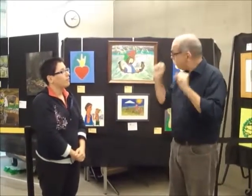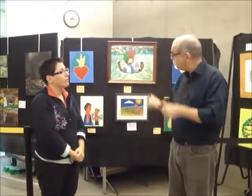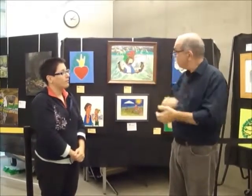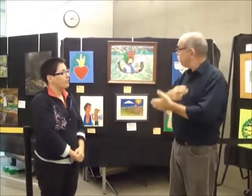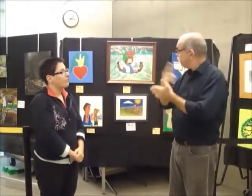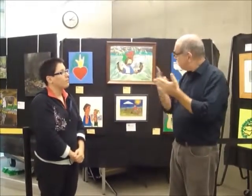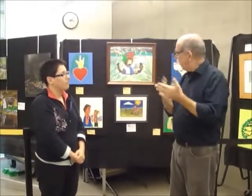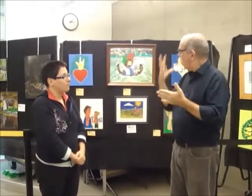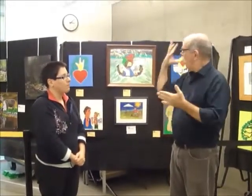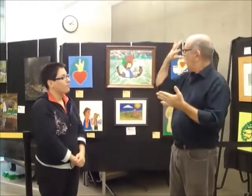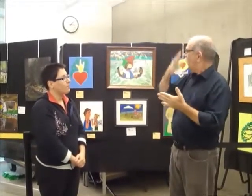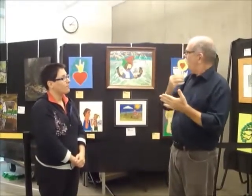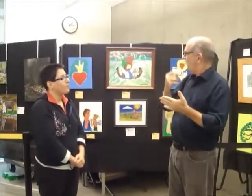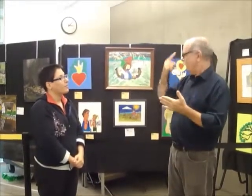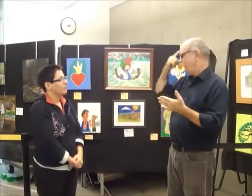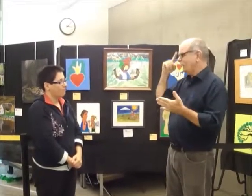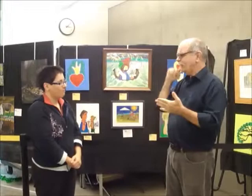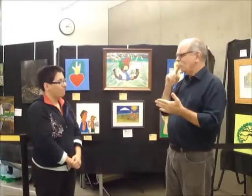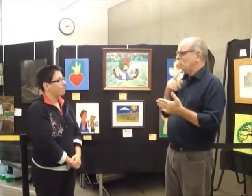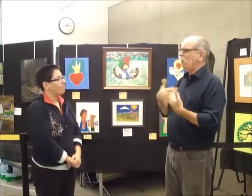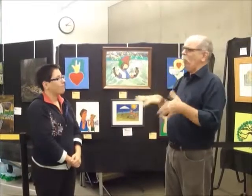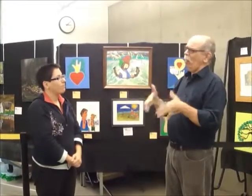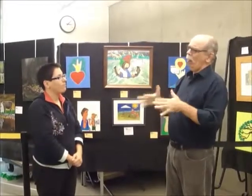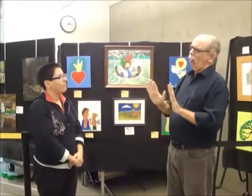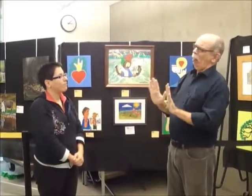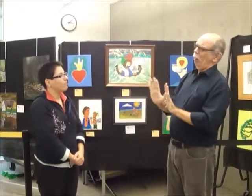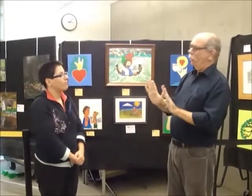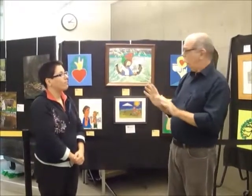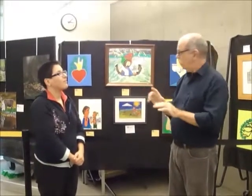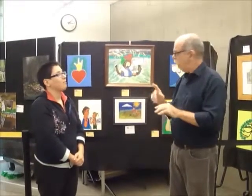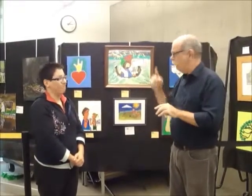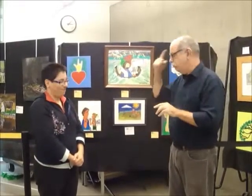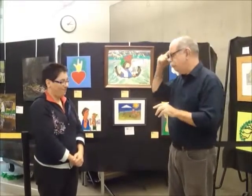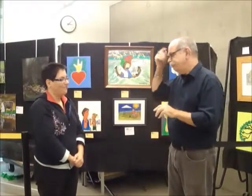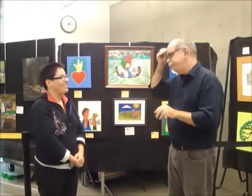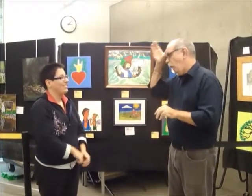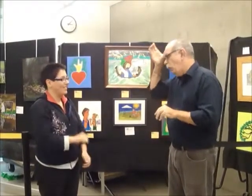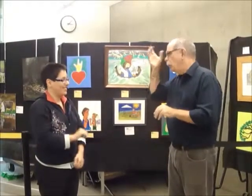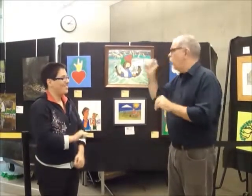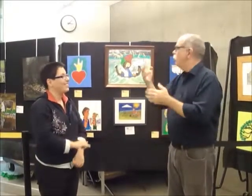آنها را با دنیای ناشنوایان و استعدادهای آنها آشنا کنم.